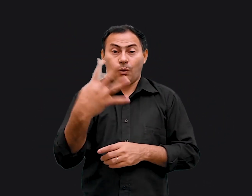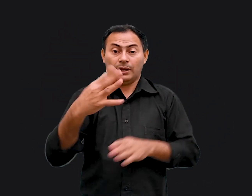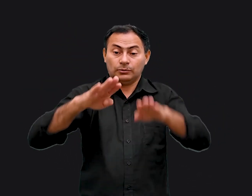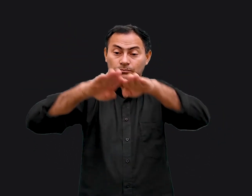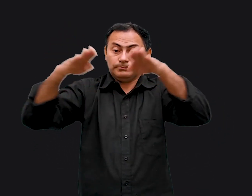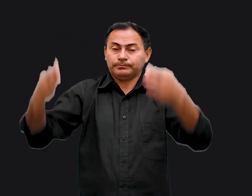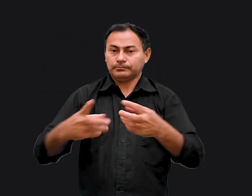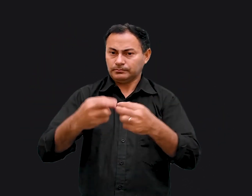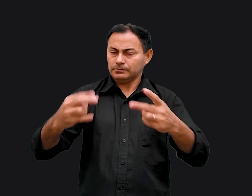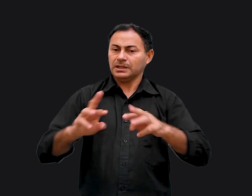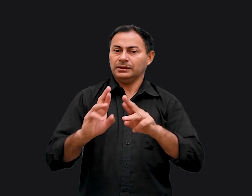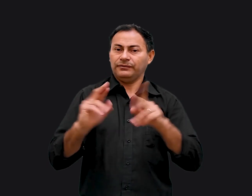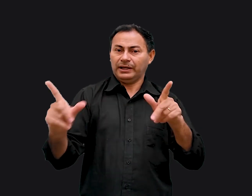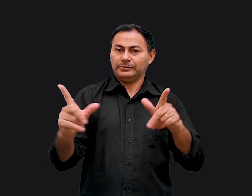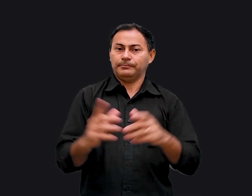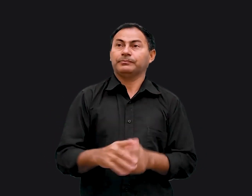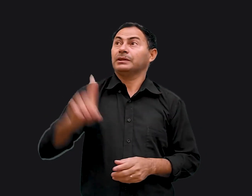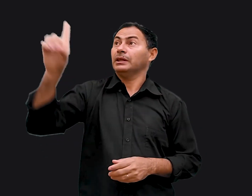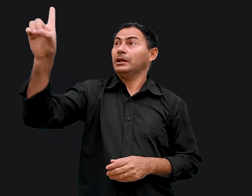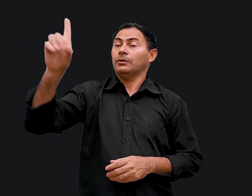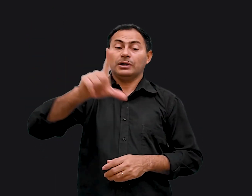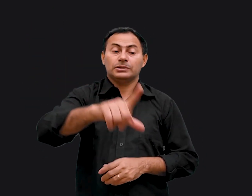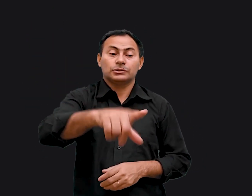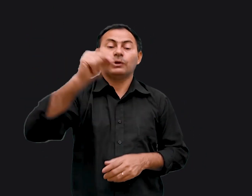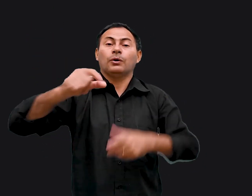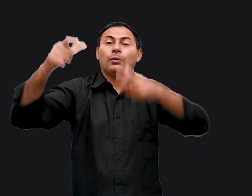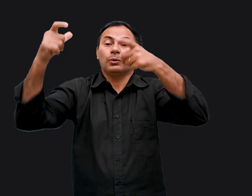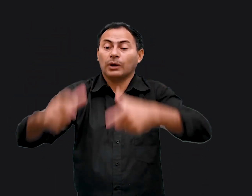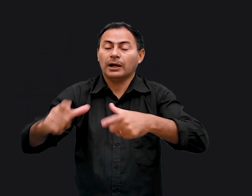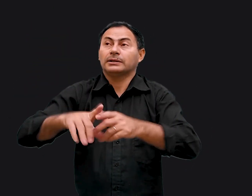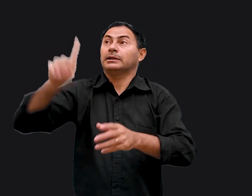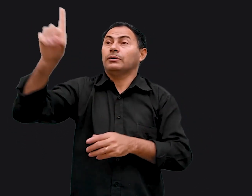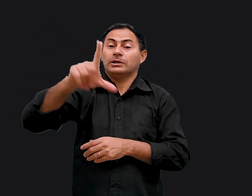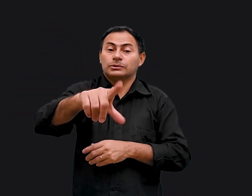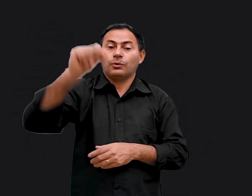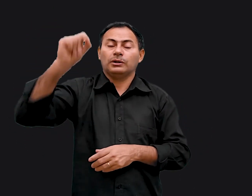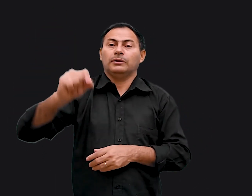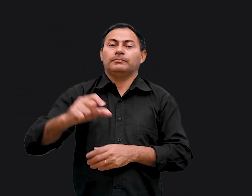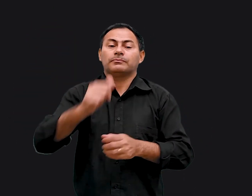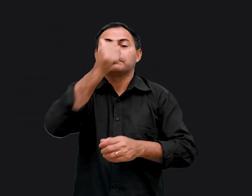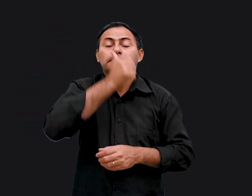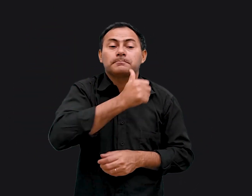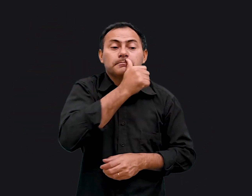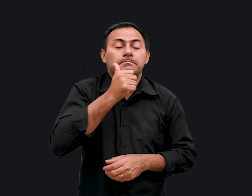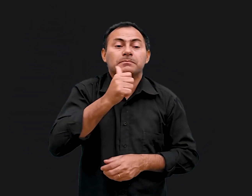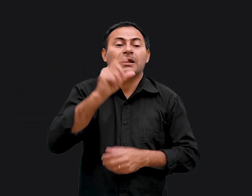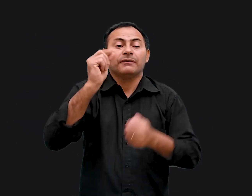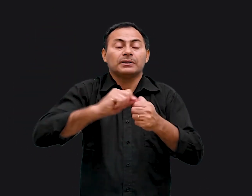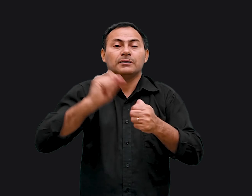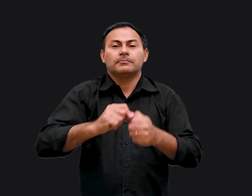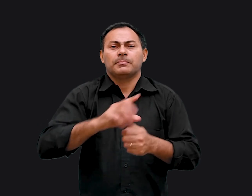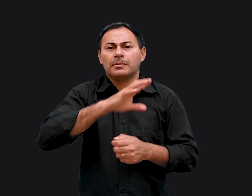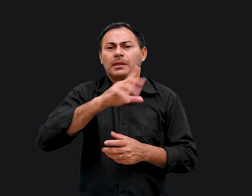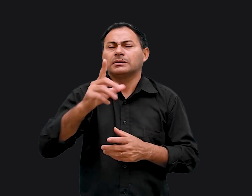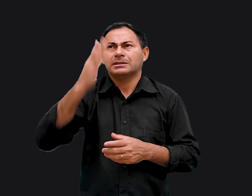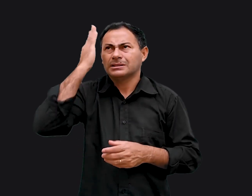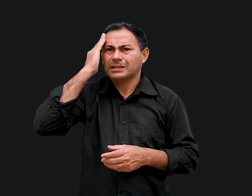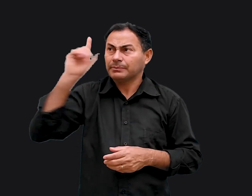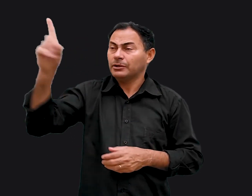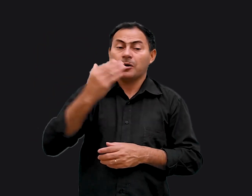quarto altar a coisa foi diferente. Deus escolheu o lugar, Deus escolheu o sacrifício. Você sabe o que Deus pediu